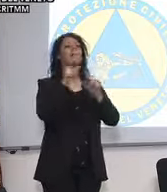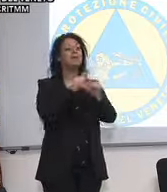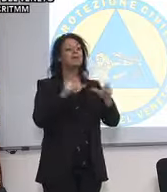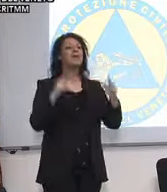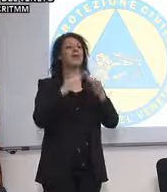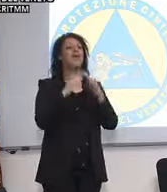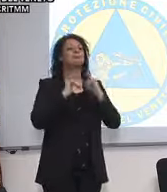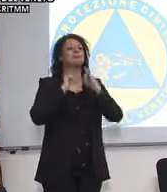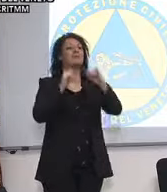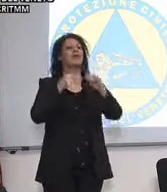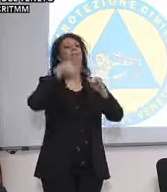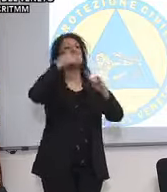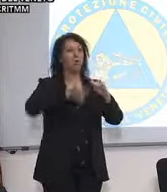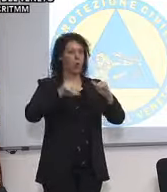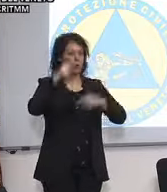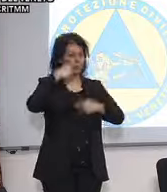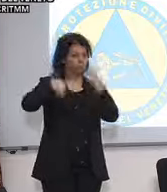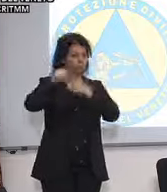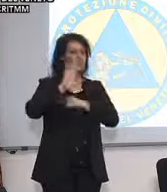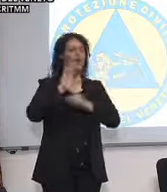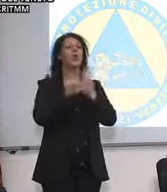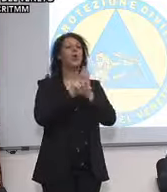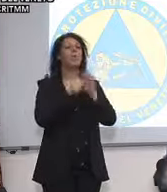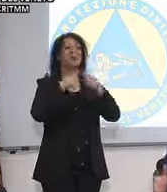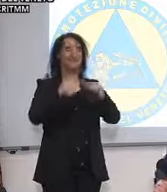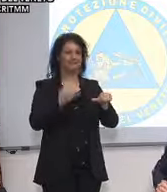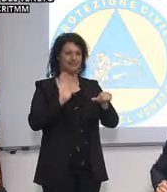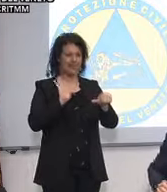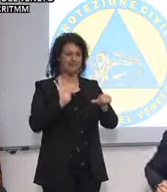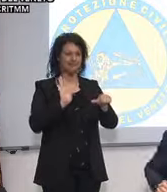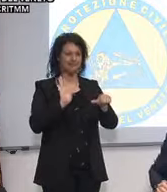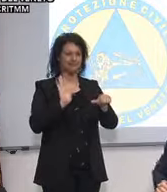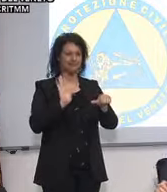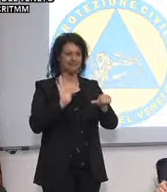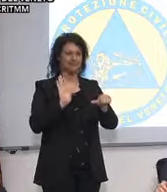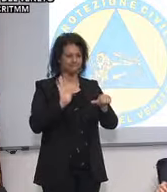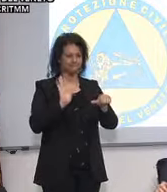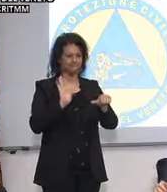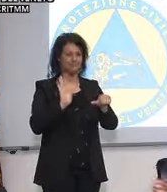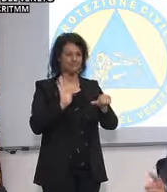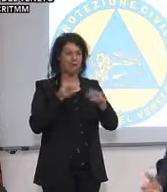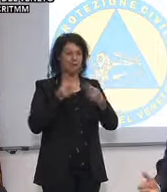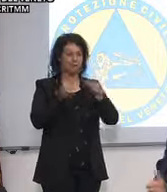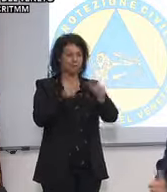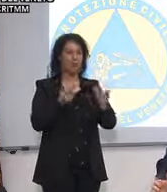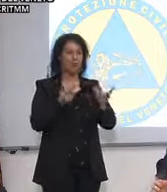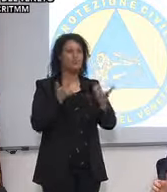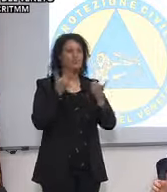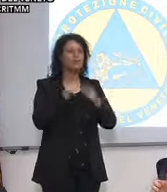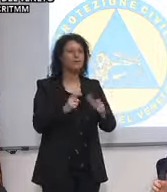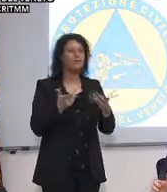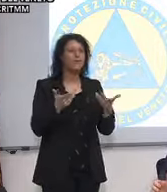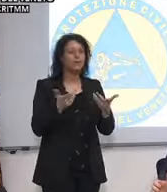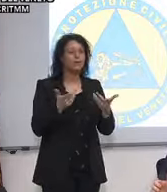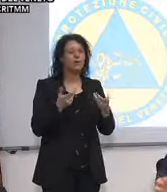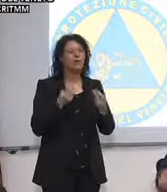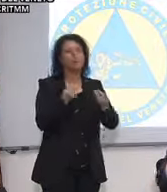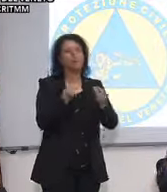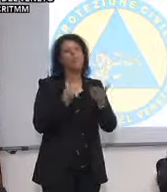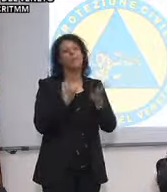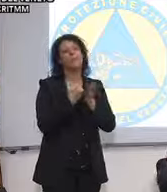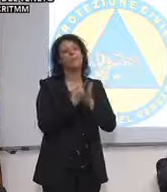casa, restando nel territorio comunale, e penso che ci sia spazio per tutti per andare in giro, e anche per dire, insomma, che il mondo non si sta fermando,